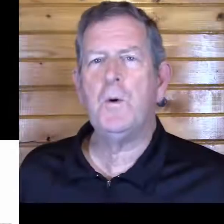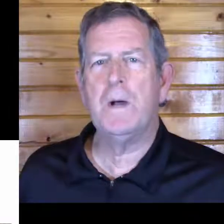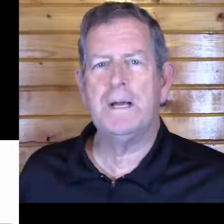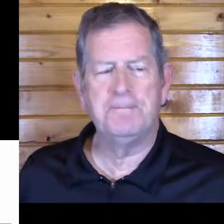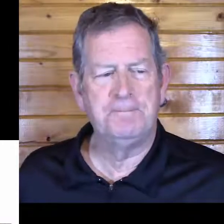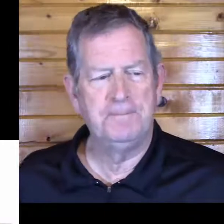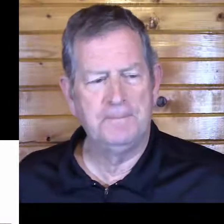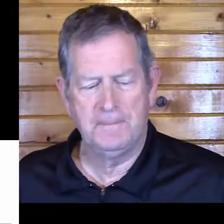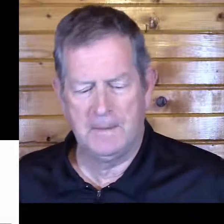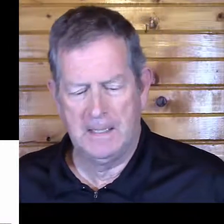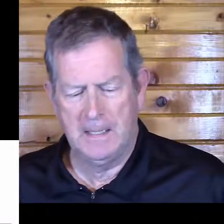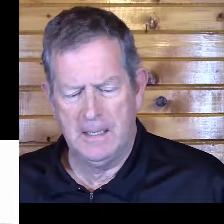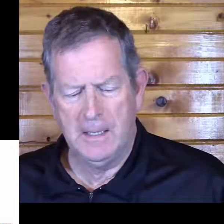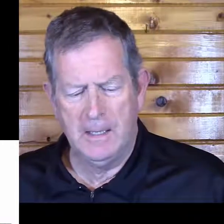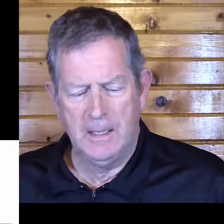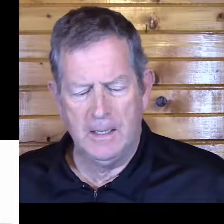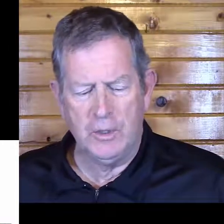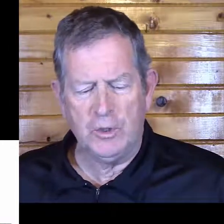Numéro 1.